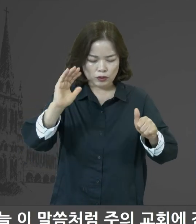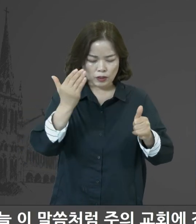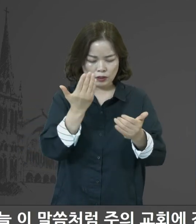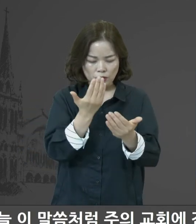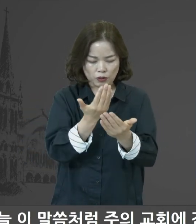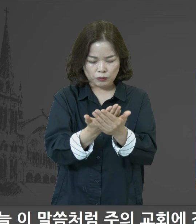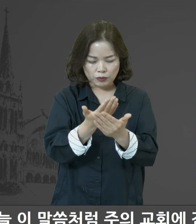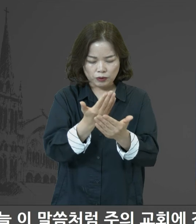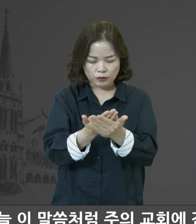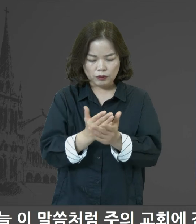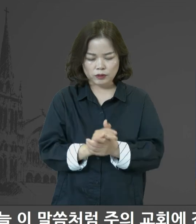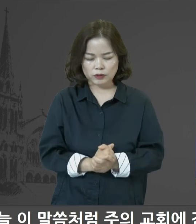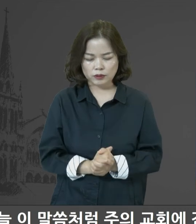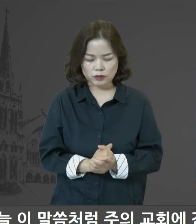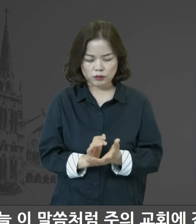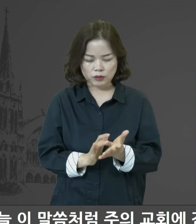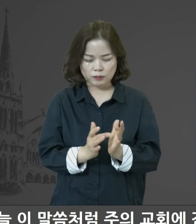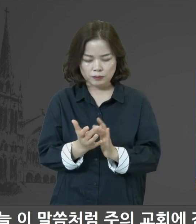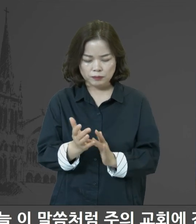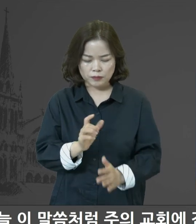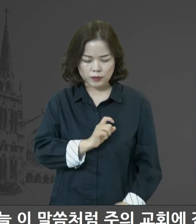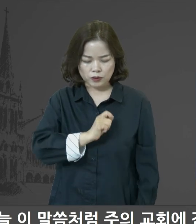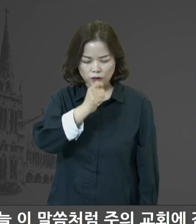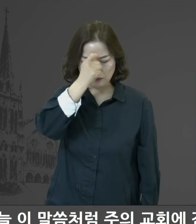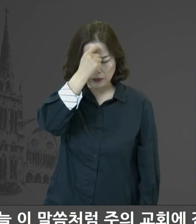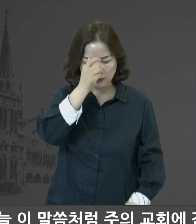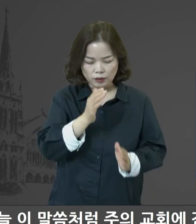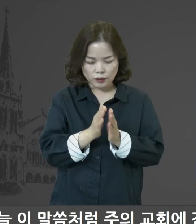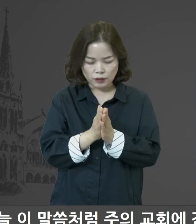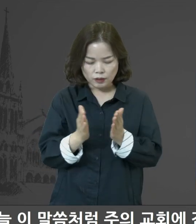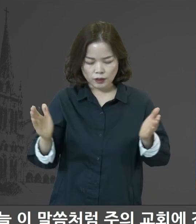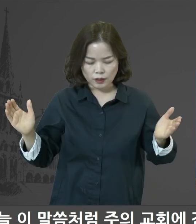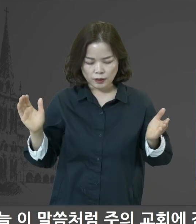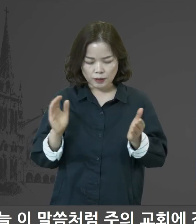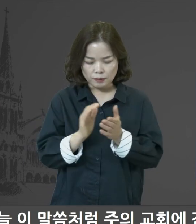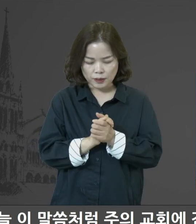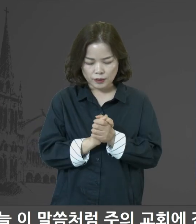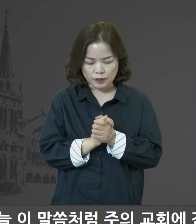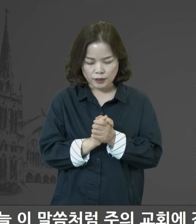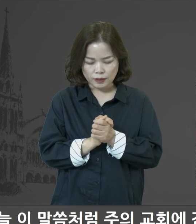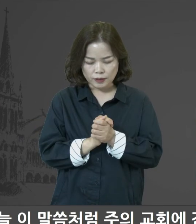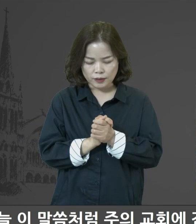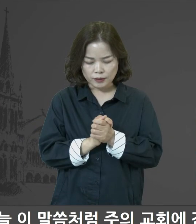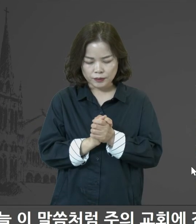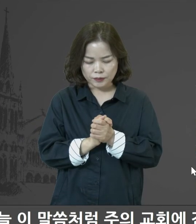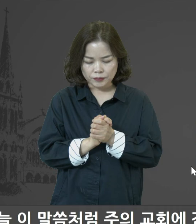하옵소서. 예수님 이름으로 기도하옵나이다. 아멘.